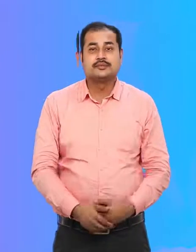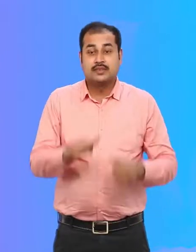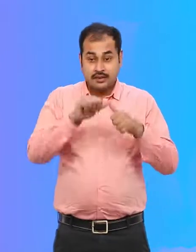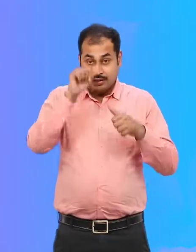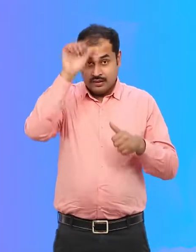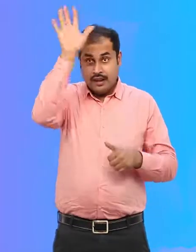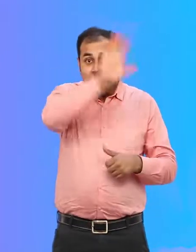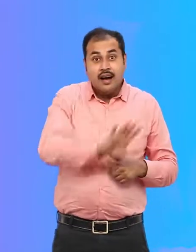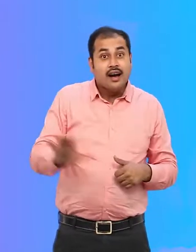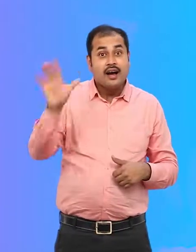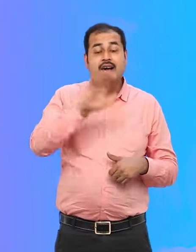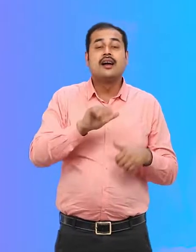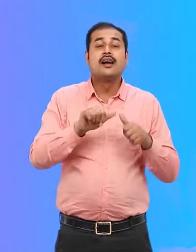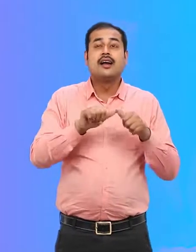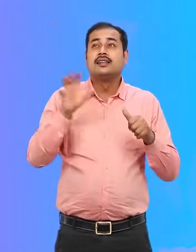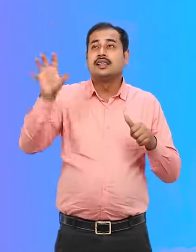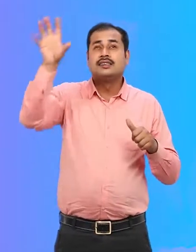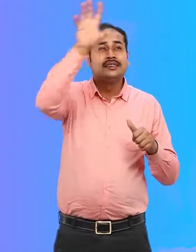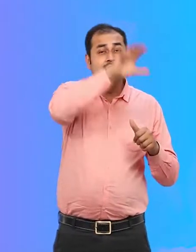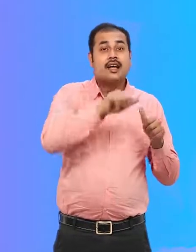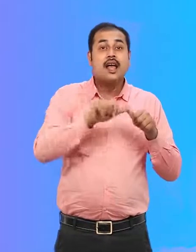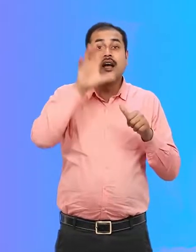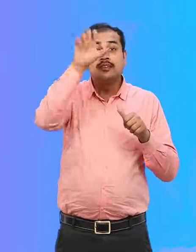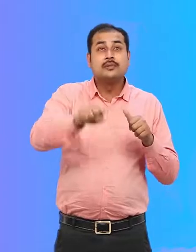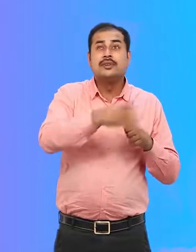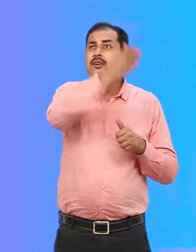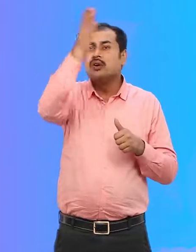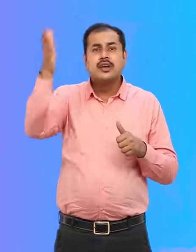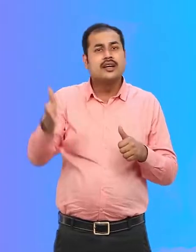है जिससे भारत में हर जगह सुरम्य हो सके तो